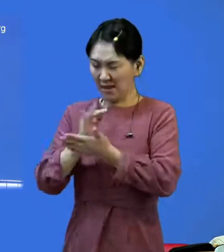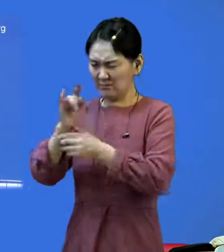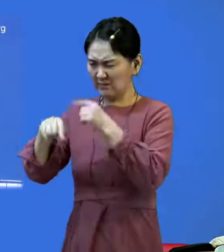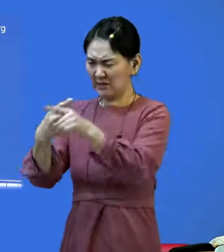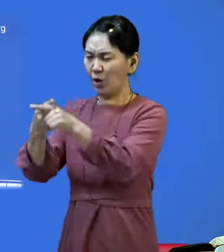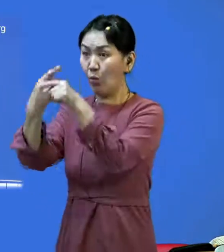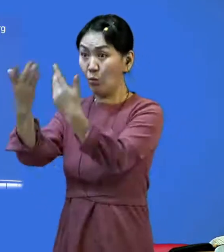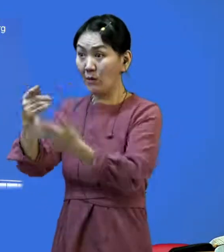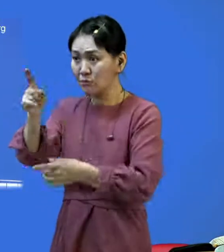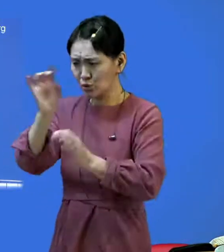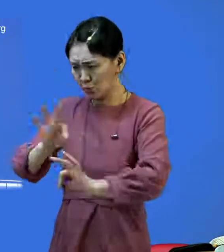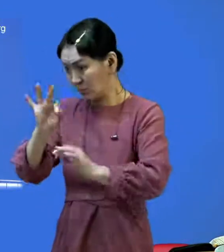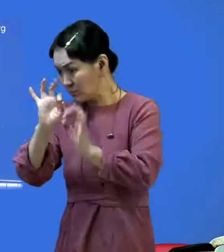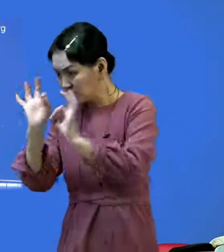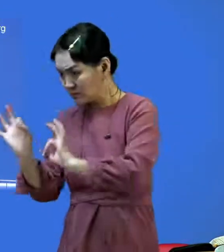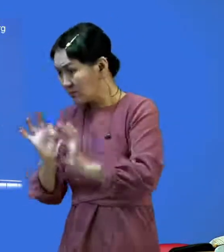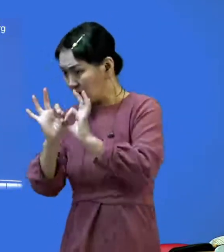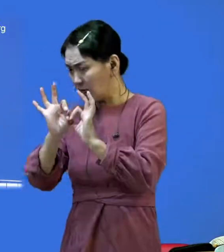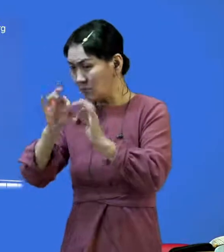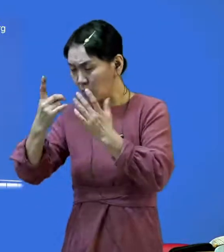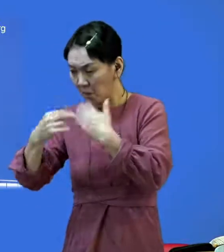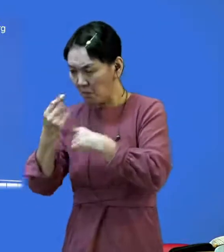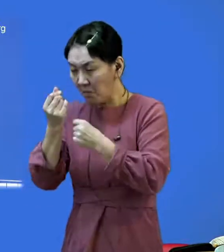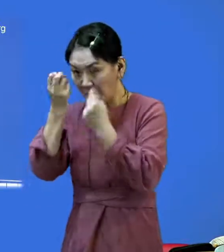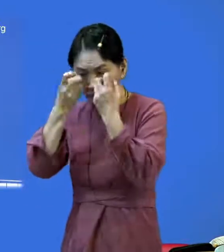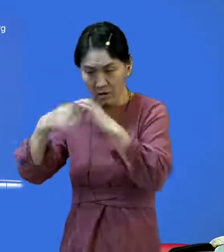юм бэ? Сайн хэрэглээд байгаа учраас илүү өгч байгаа юм.